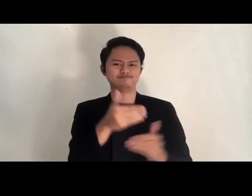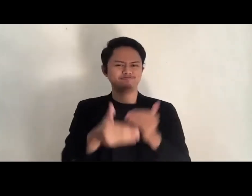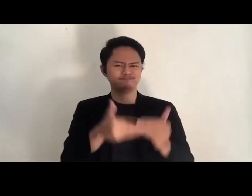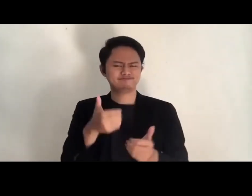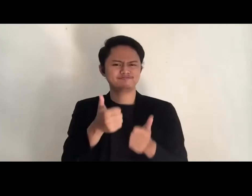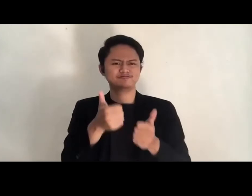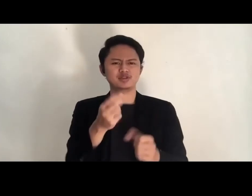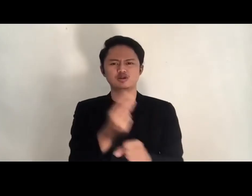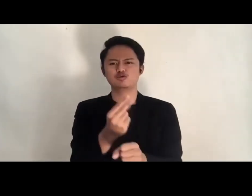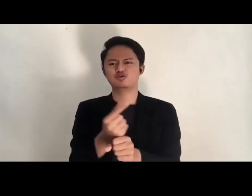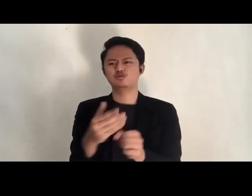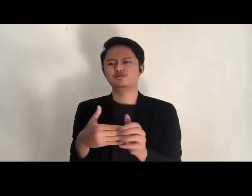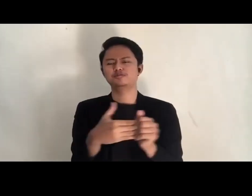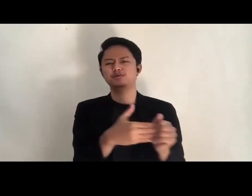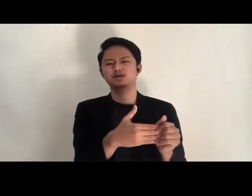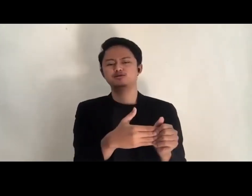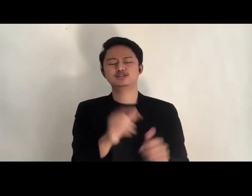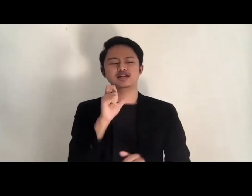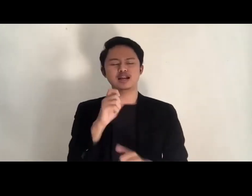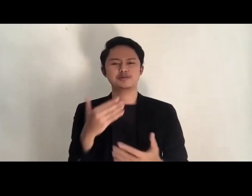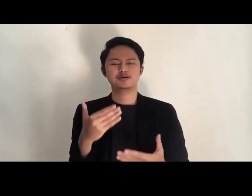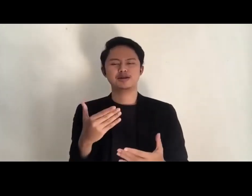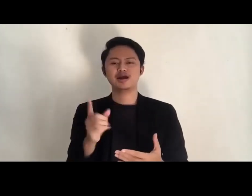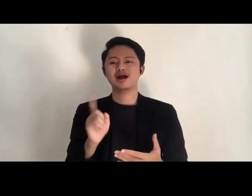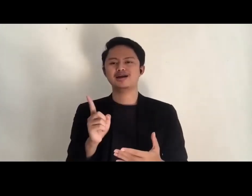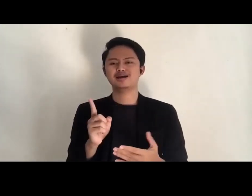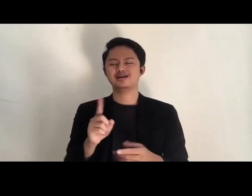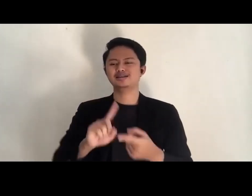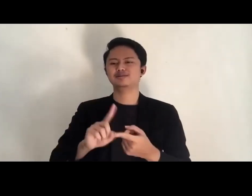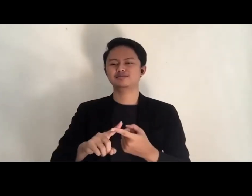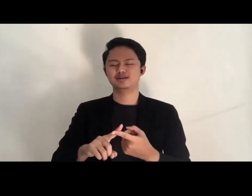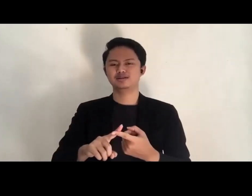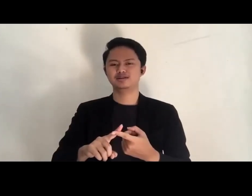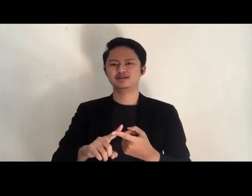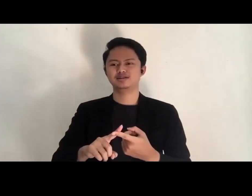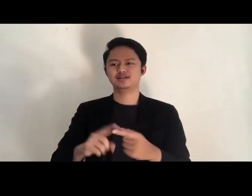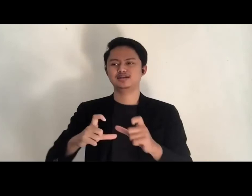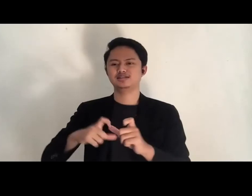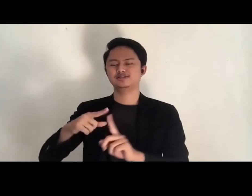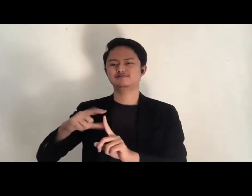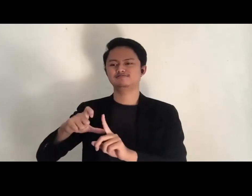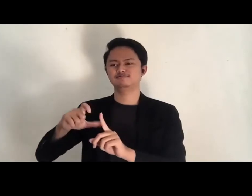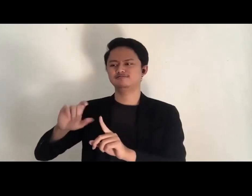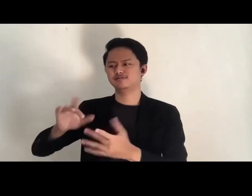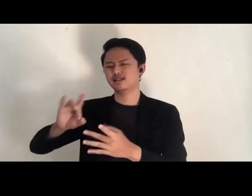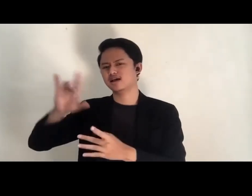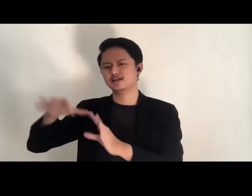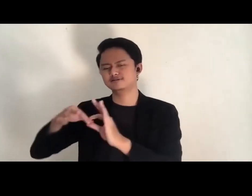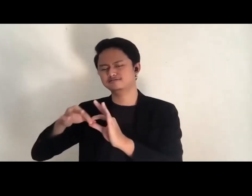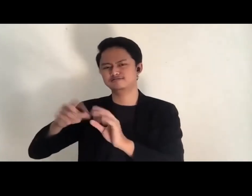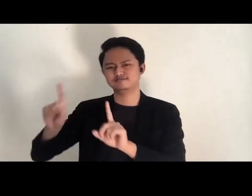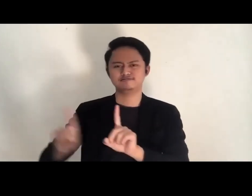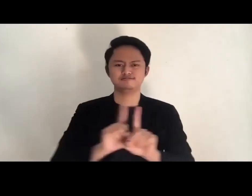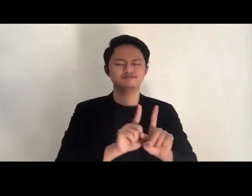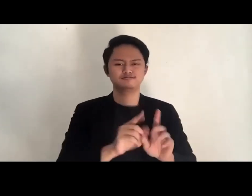oleh guru-guru melalui bimbingan teman-teman dari mitra yang ada. Dan